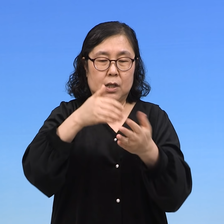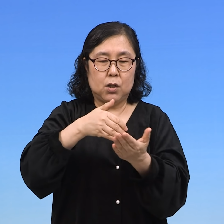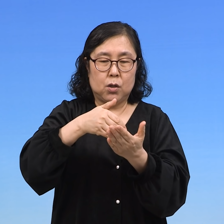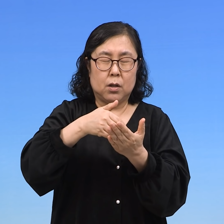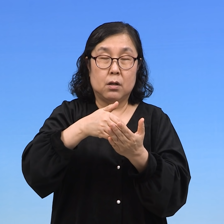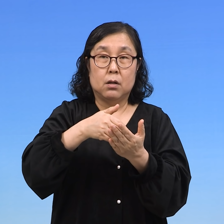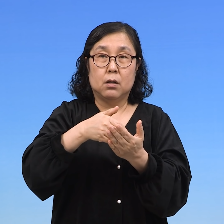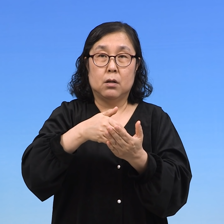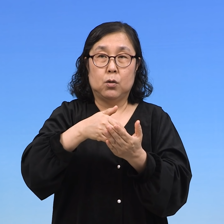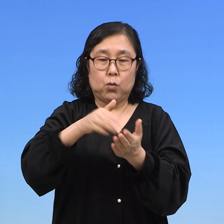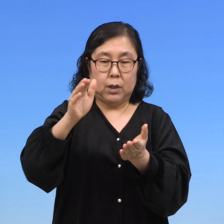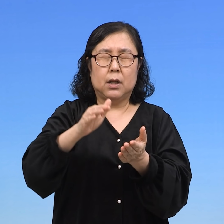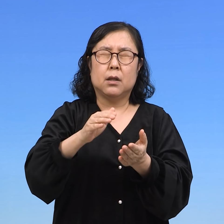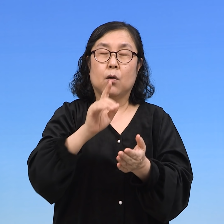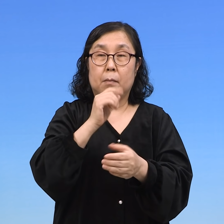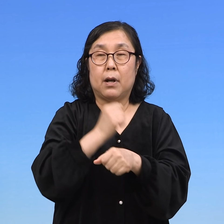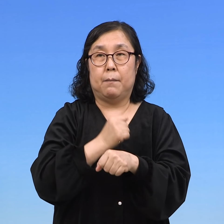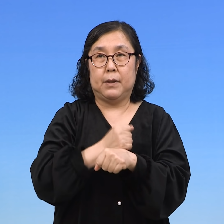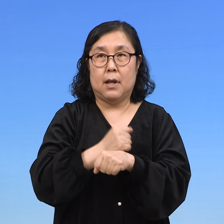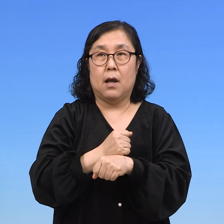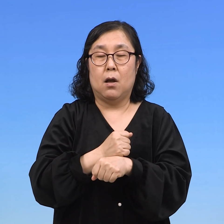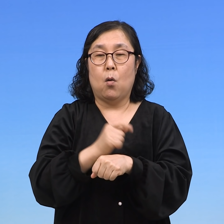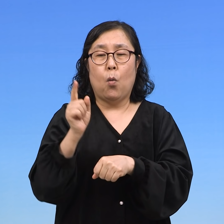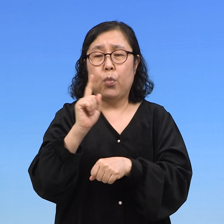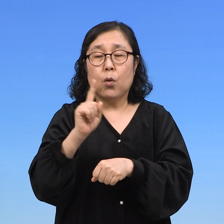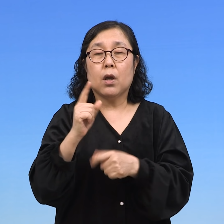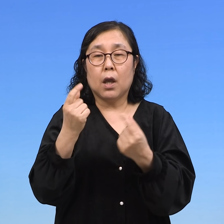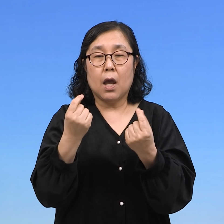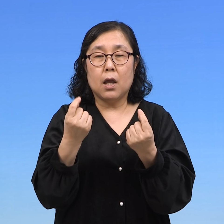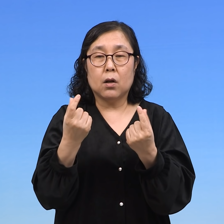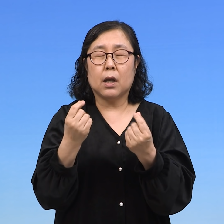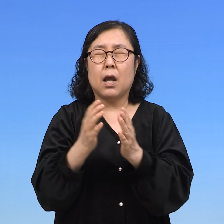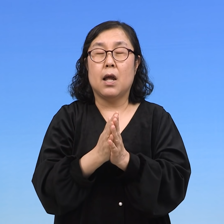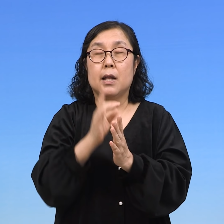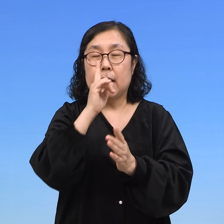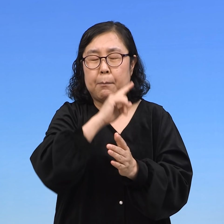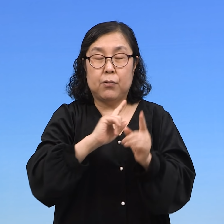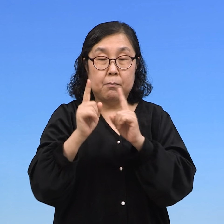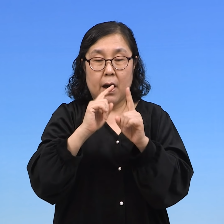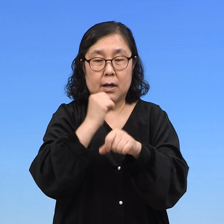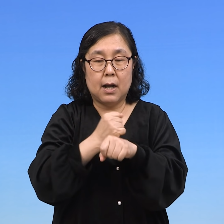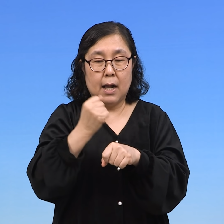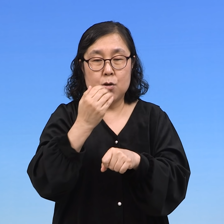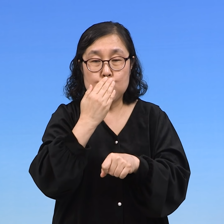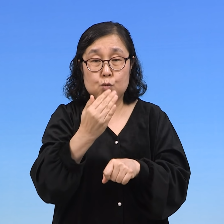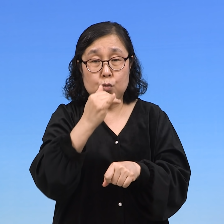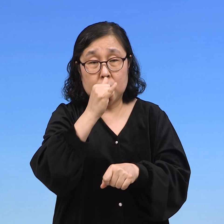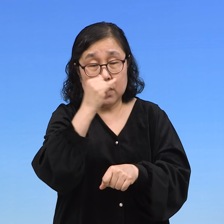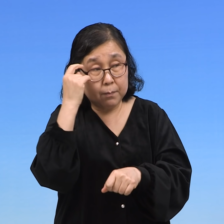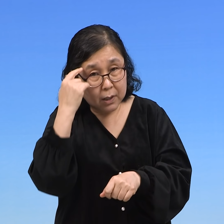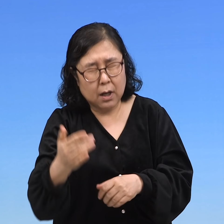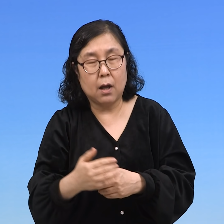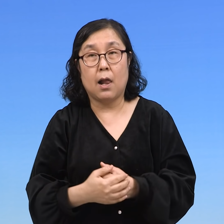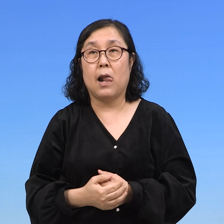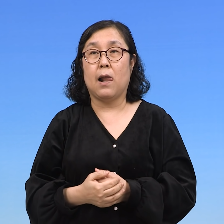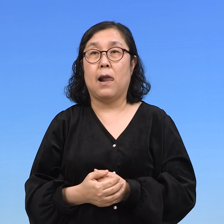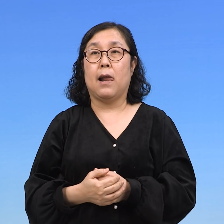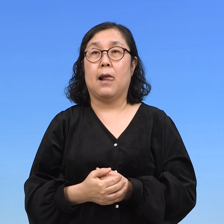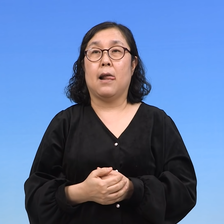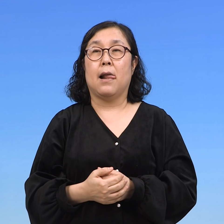어떻게 이렇게 악의에 찬 모함을 할 수가 있느냐고요 제가 이 서기관들의